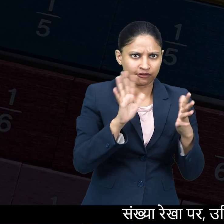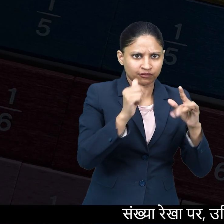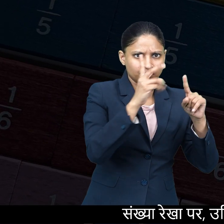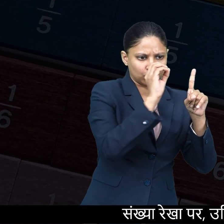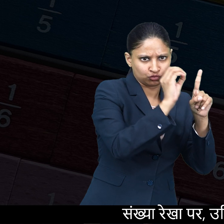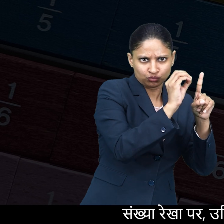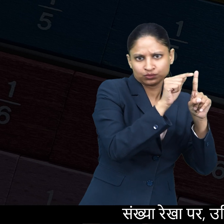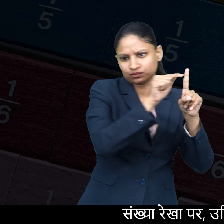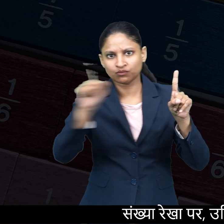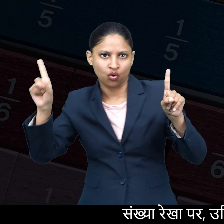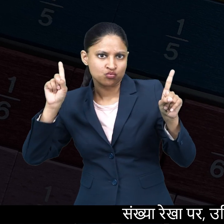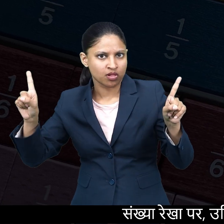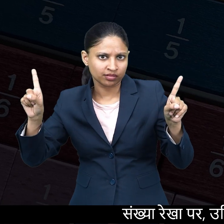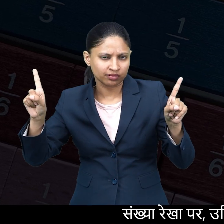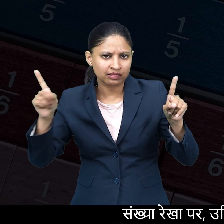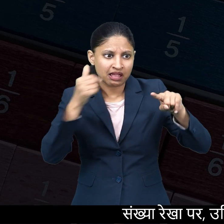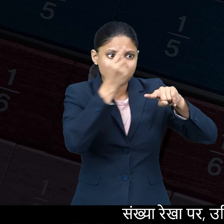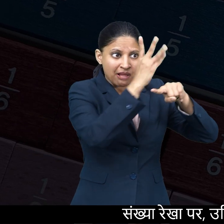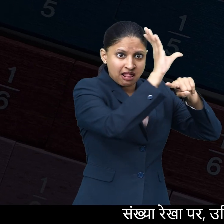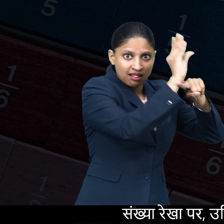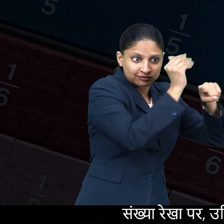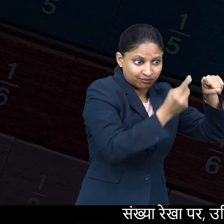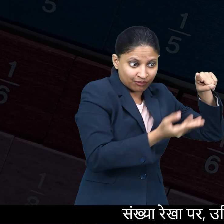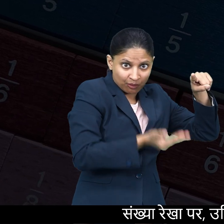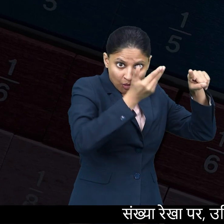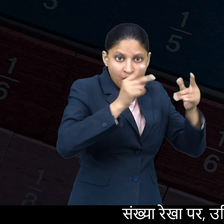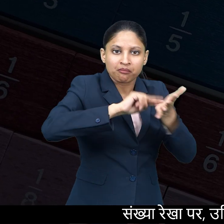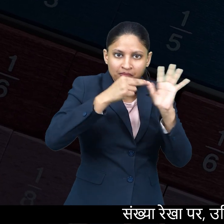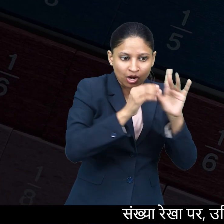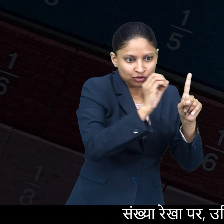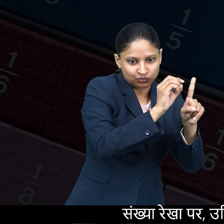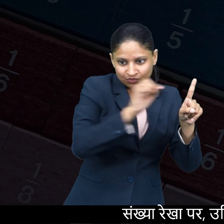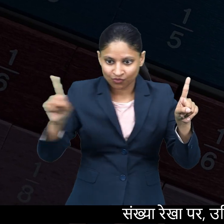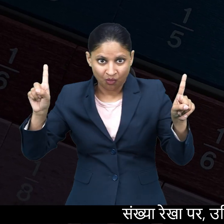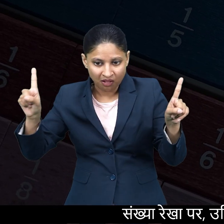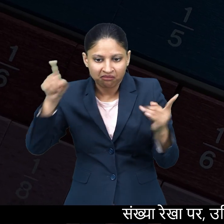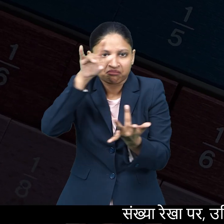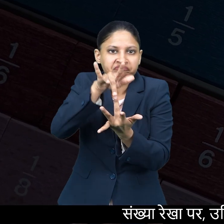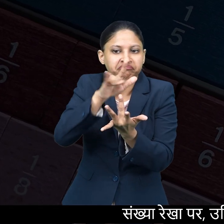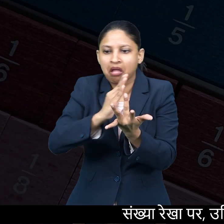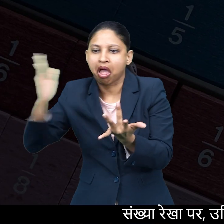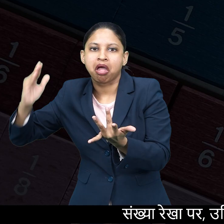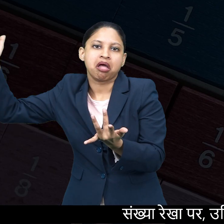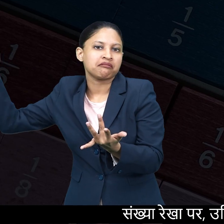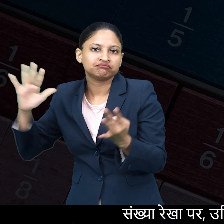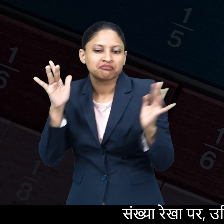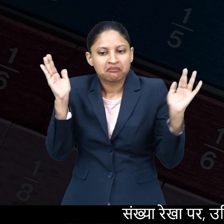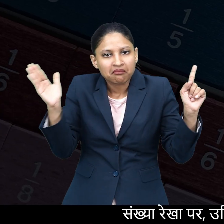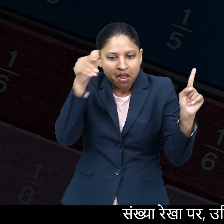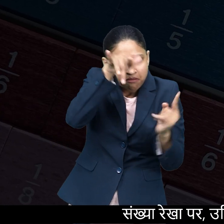संख्या रेखा पर उचित अंश हमेशा 0 और 1 के मध्य में होते हैं।